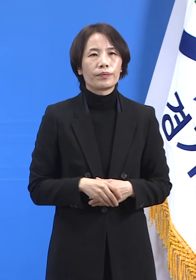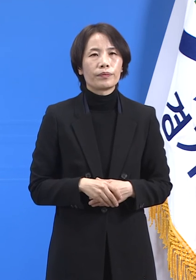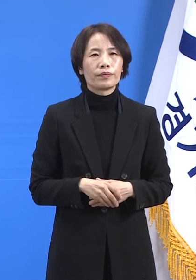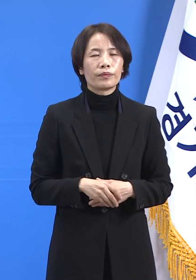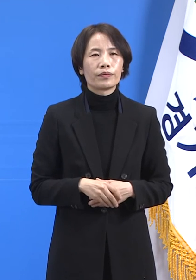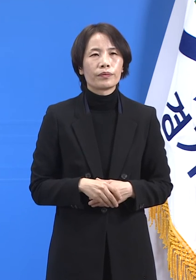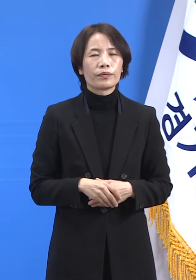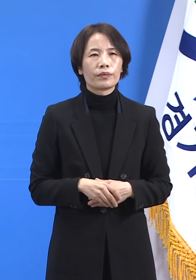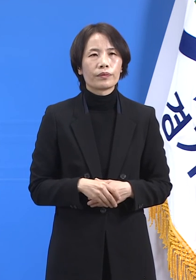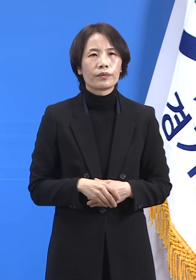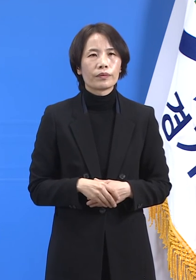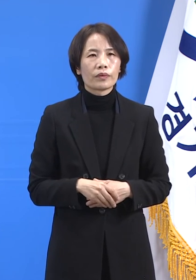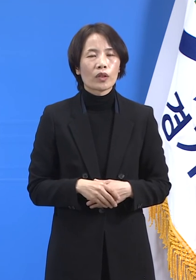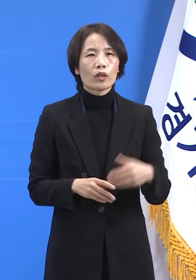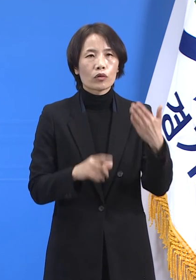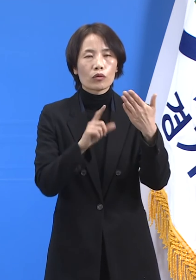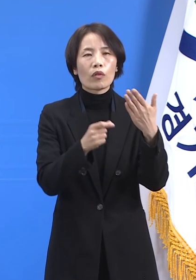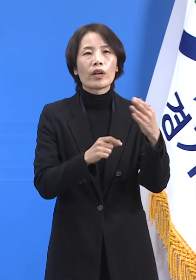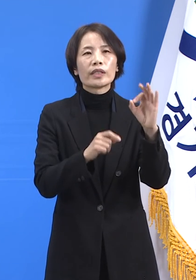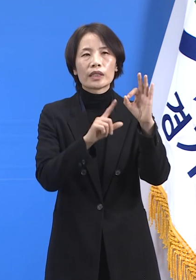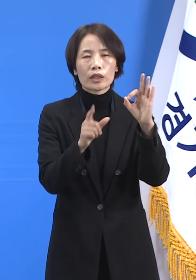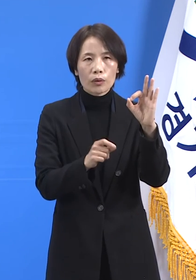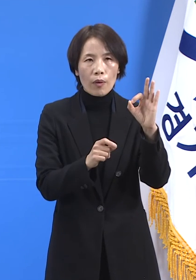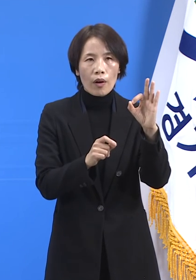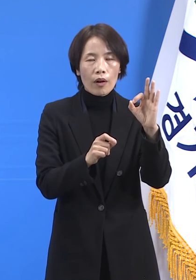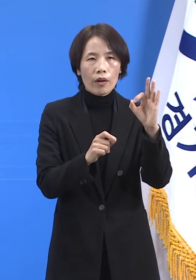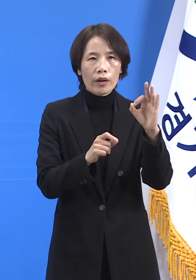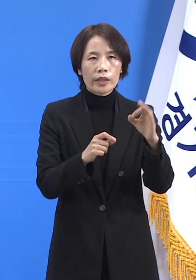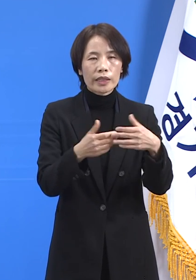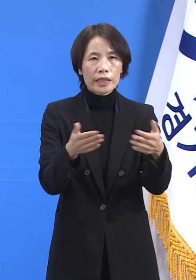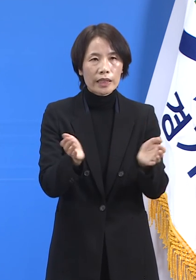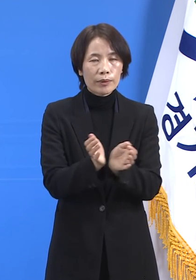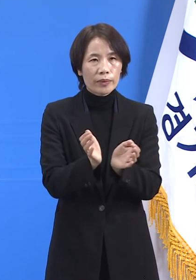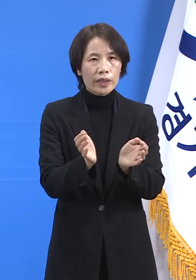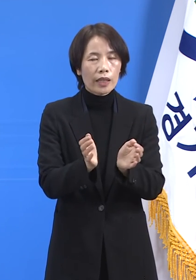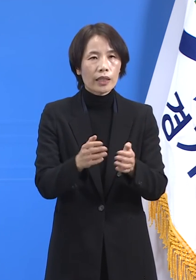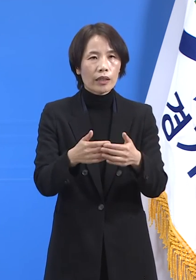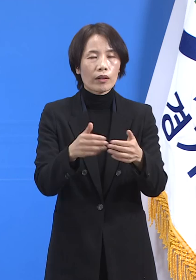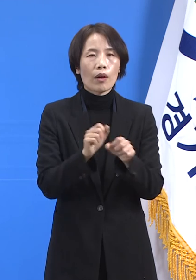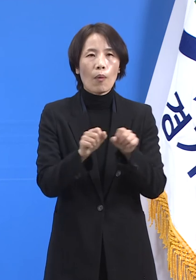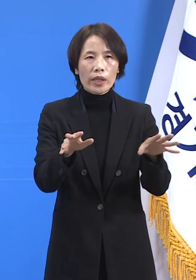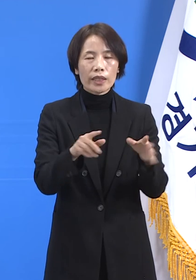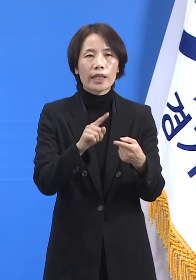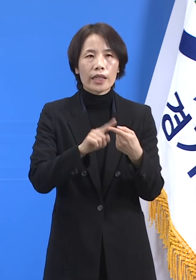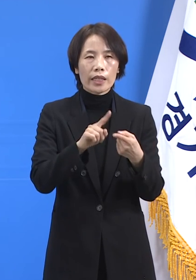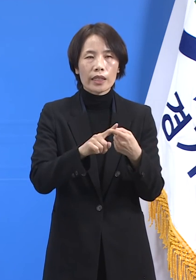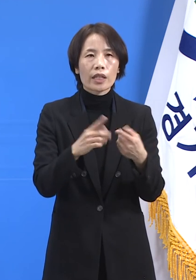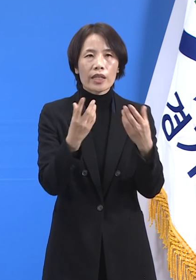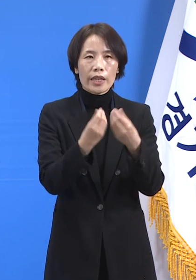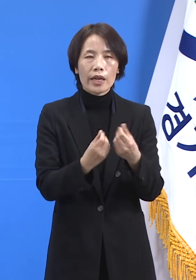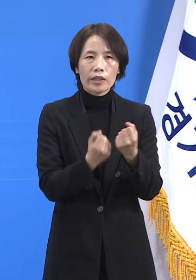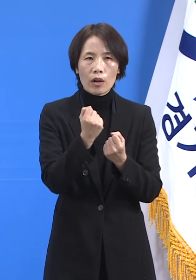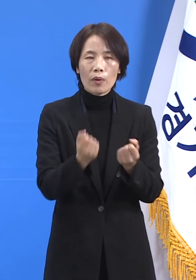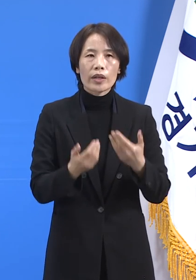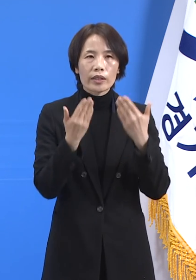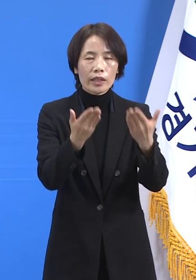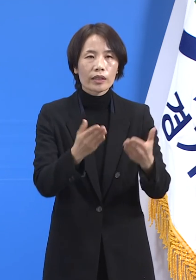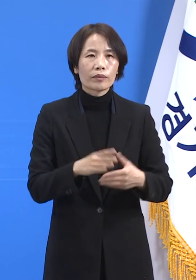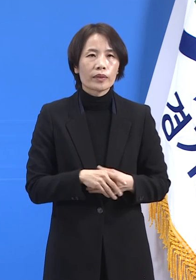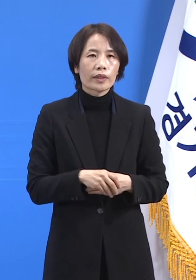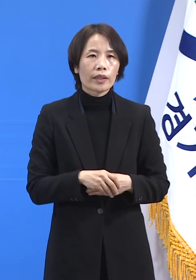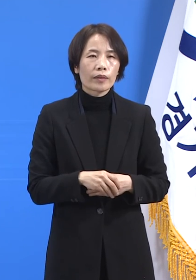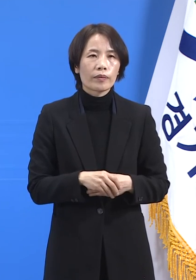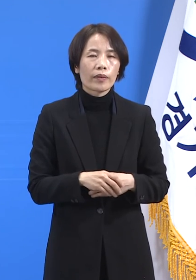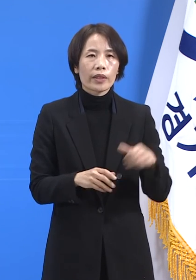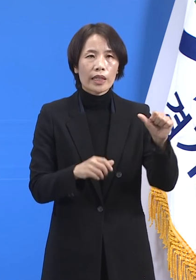그 10월에 도내 요양병원 집단 사례 분석 결과입니다. 9월부터 10월까지 발생한 도내 요양병원 집단 사례